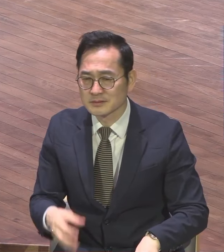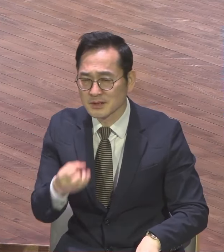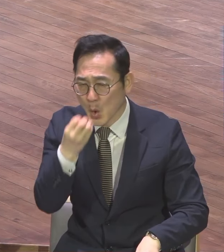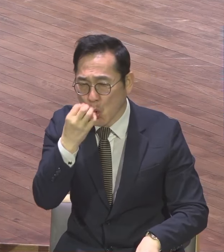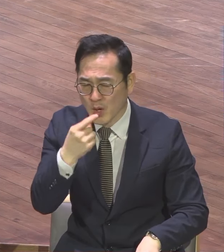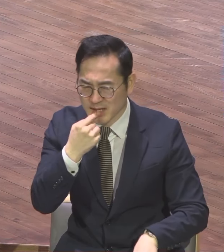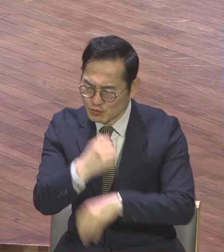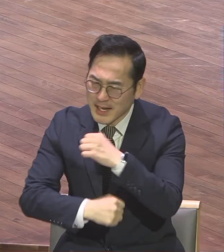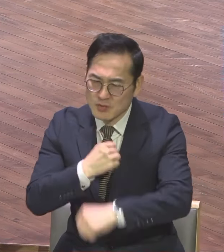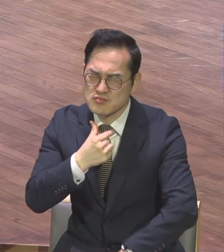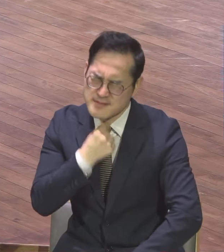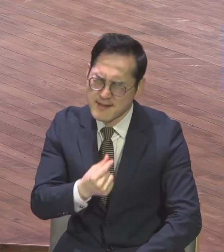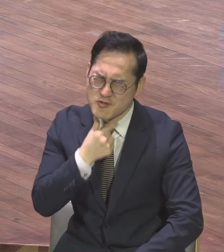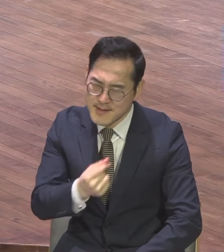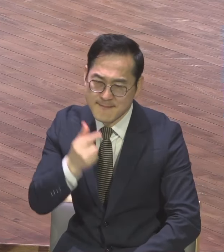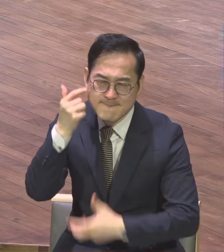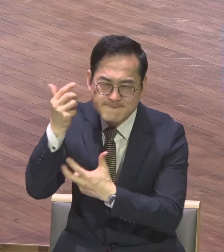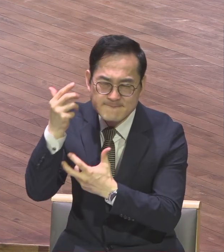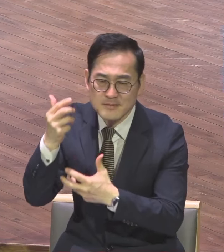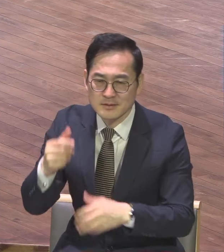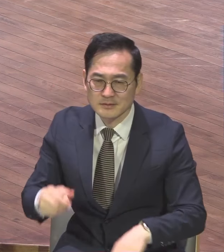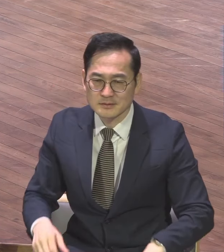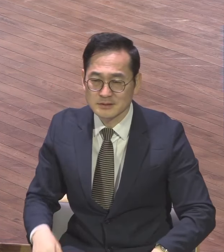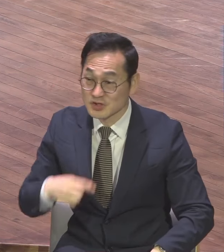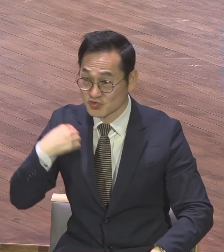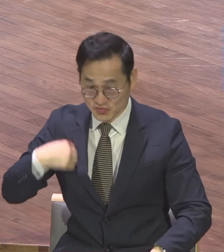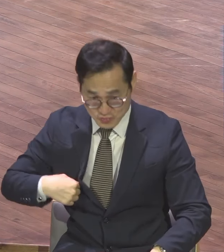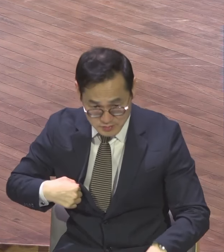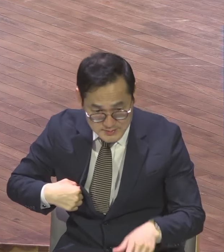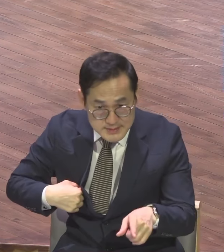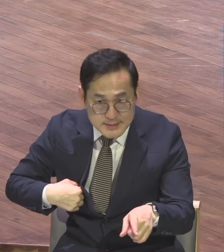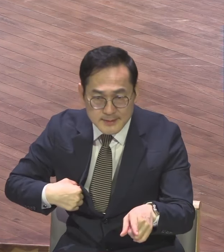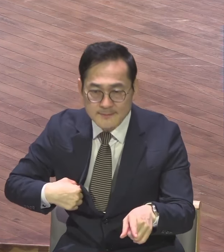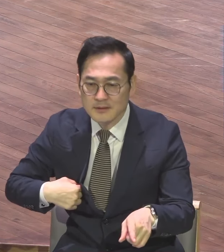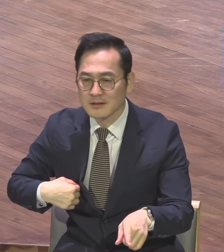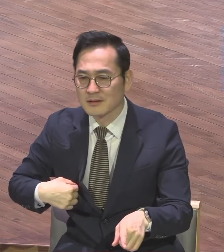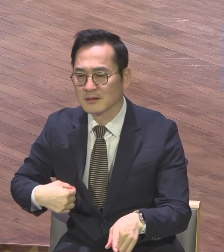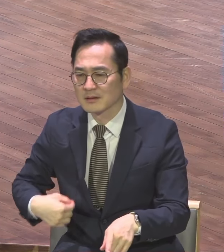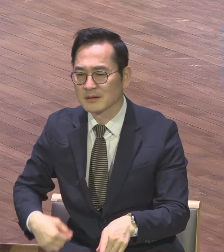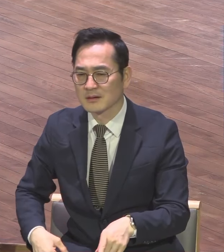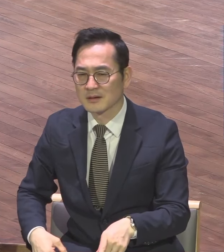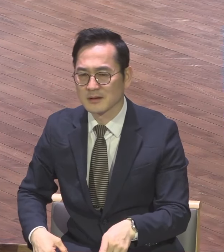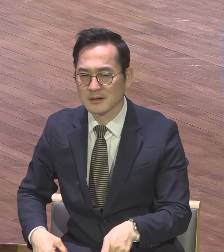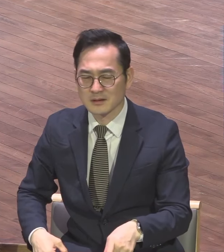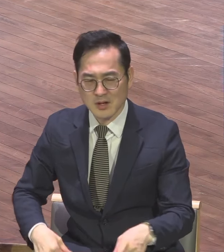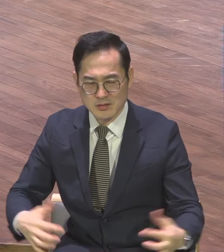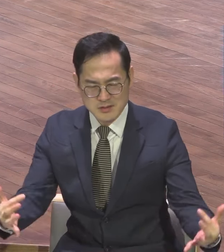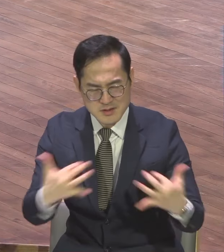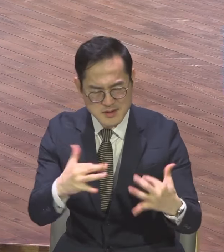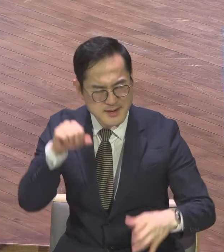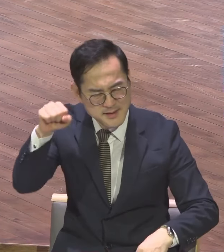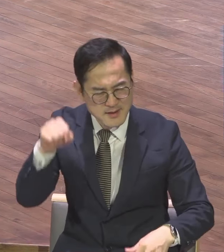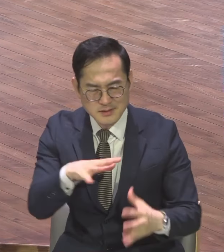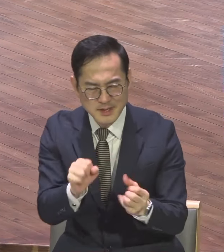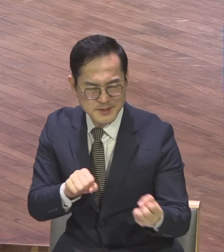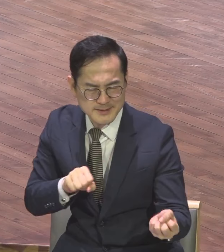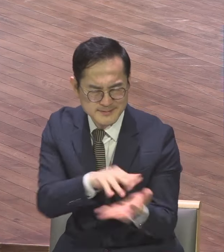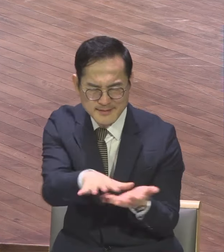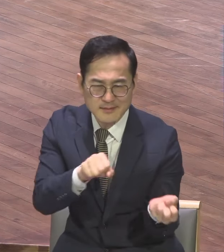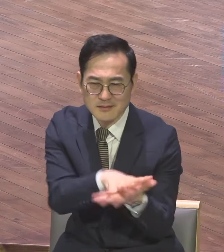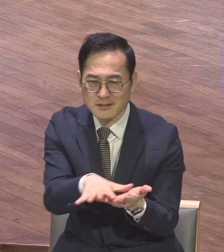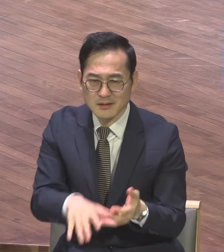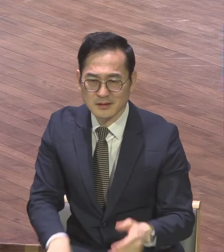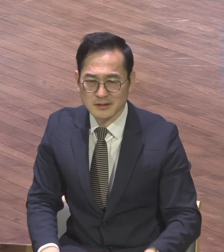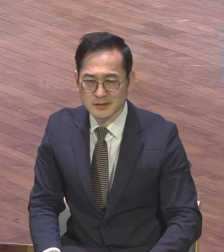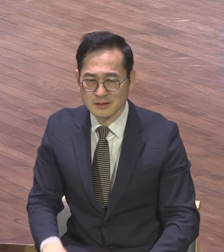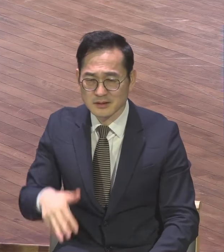운동. 당시 당국이 그 최루탄으로 시위대를 해산하기 위해서 최루탄을